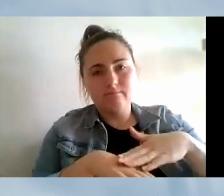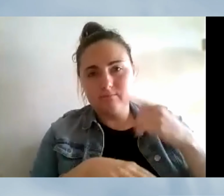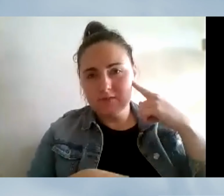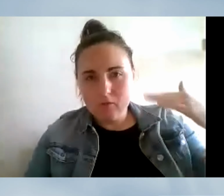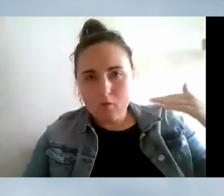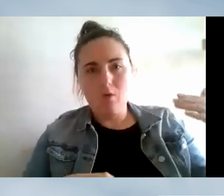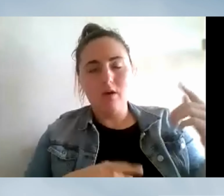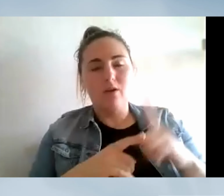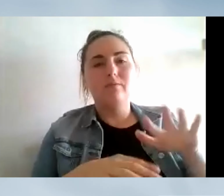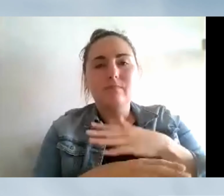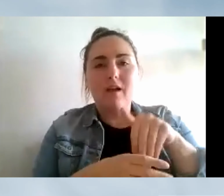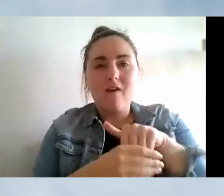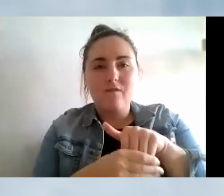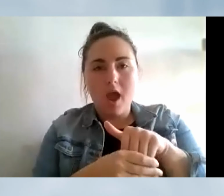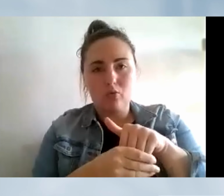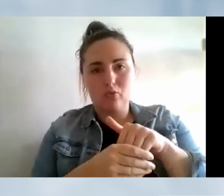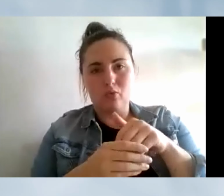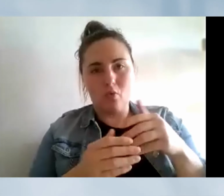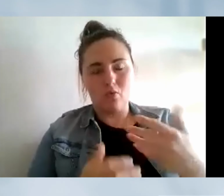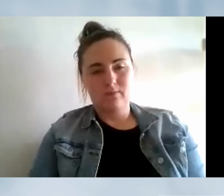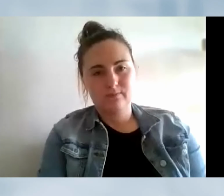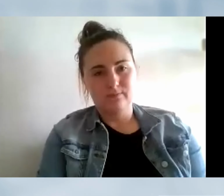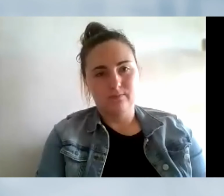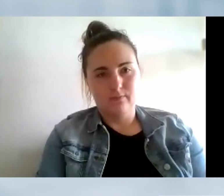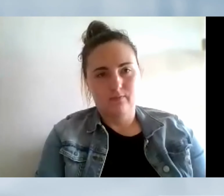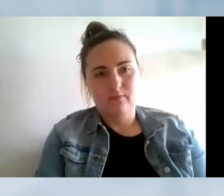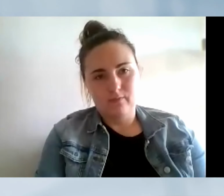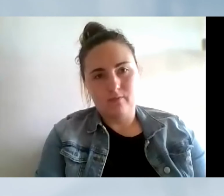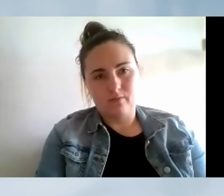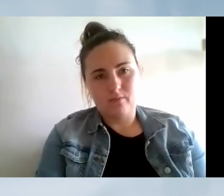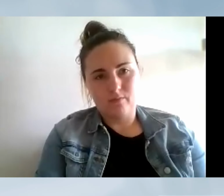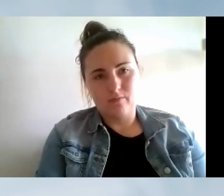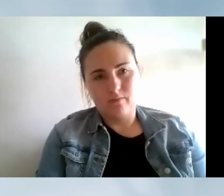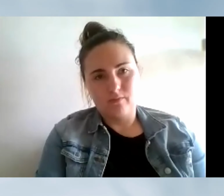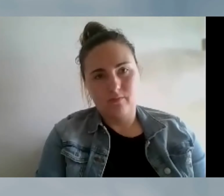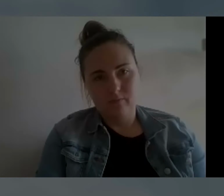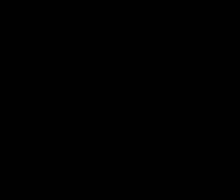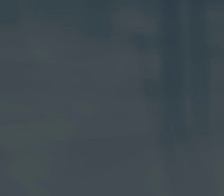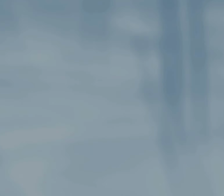psa in veliko ti lahko pove in ti nudi tudi neko varnost.